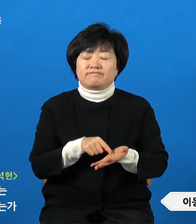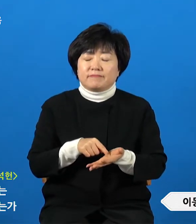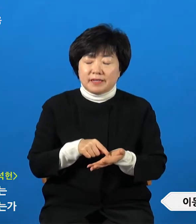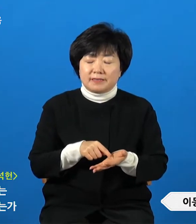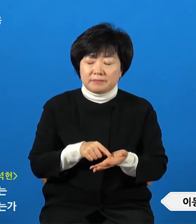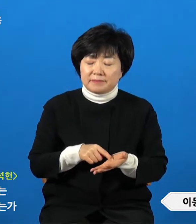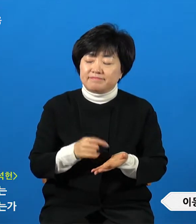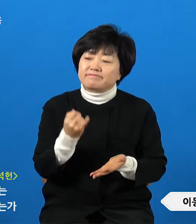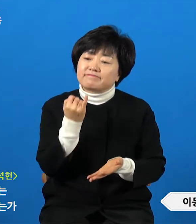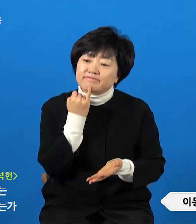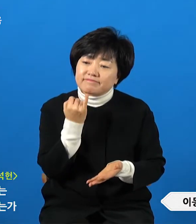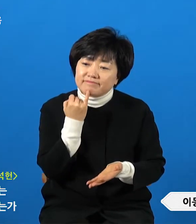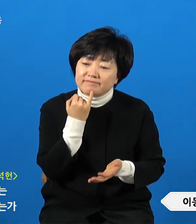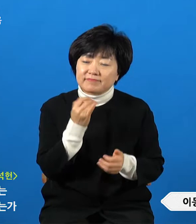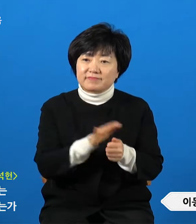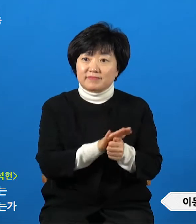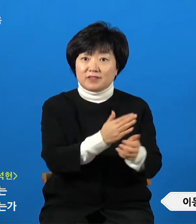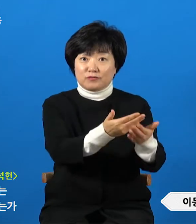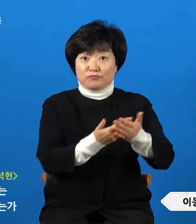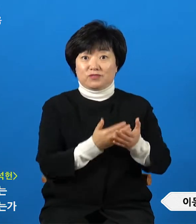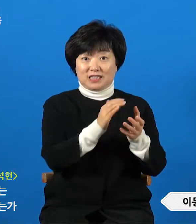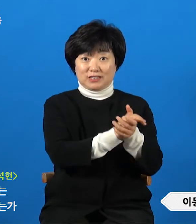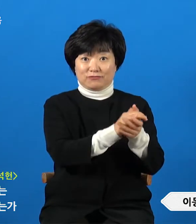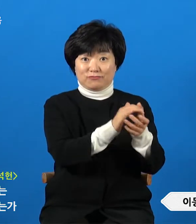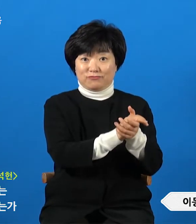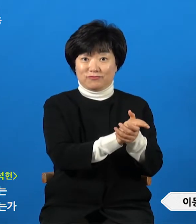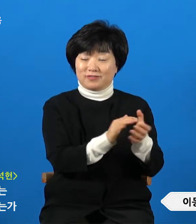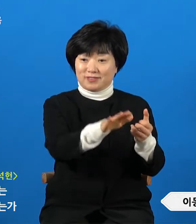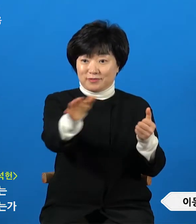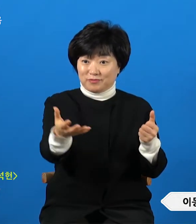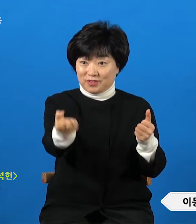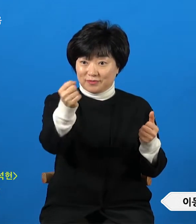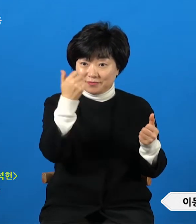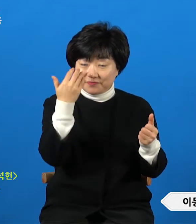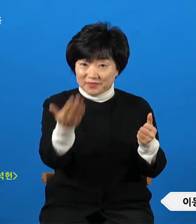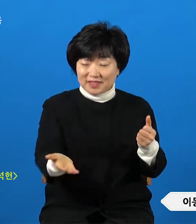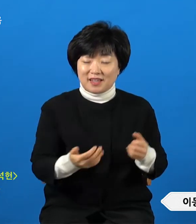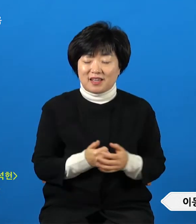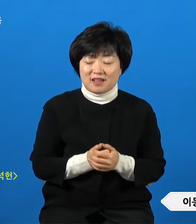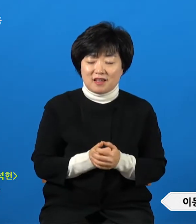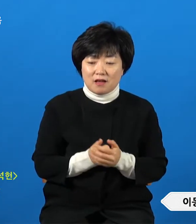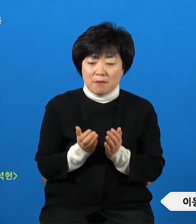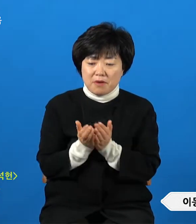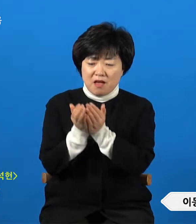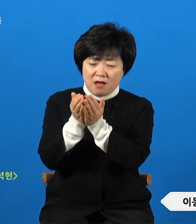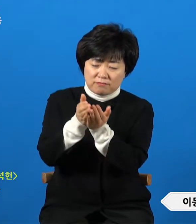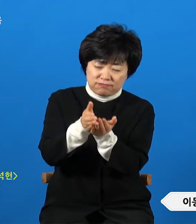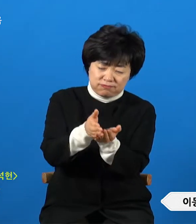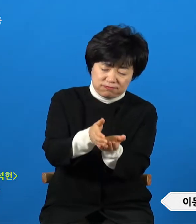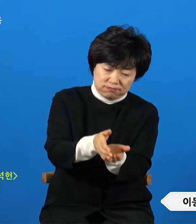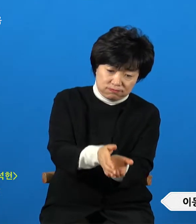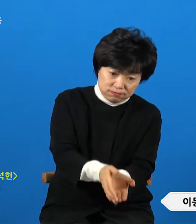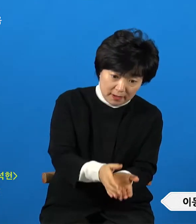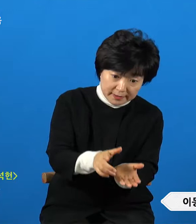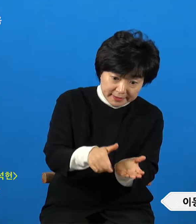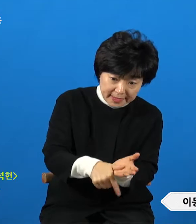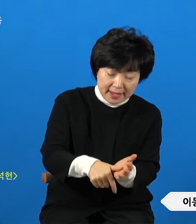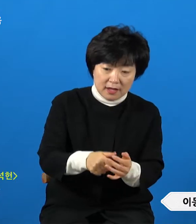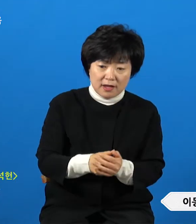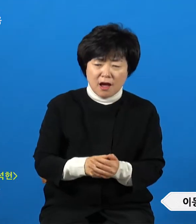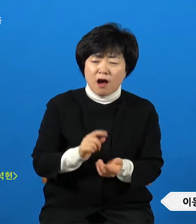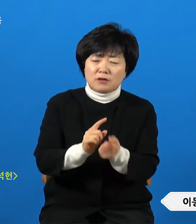하고 믿어지는 그 사람을 그대는 가졌는가. 탔던 배 꺼지는 시간 구명대